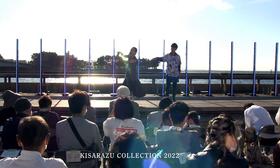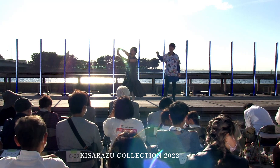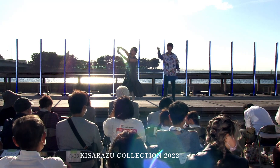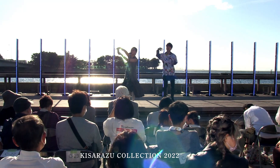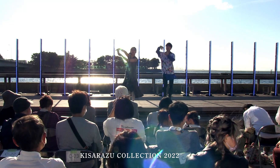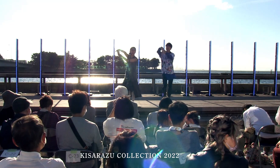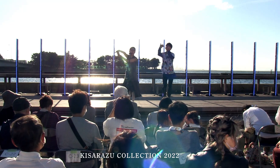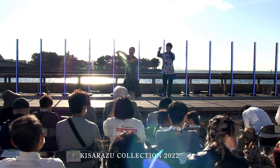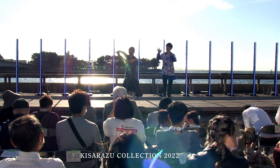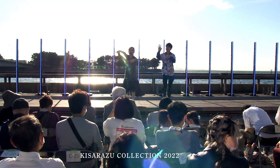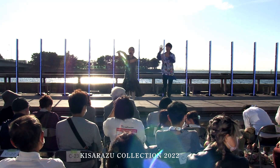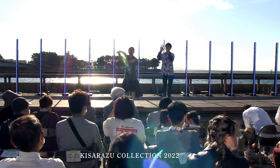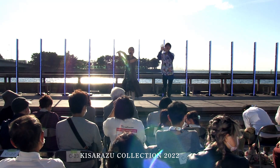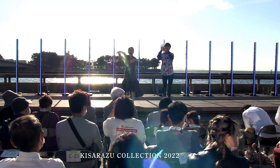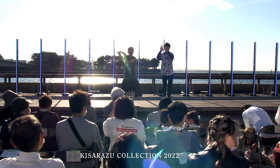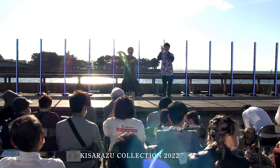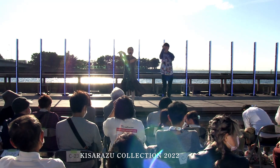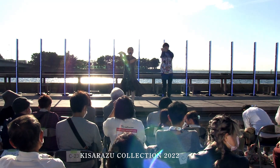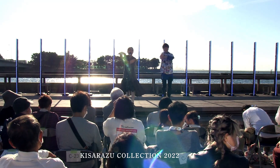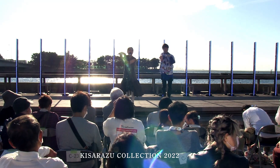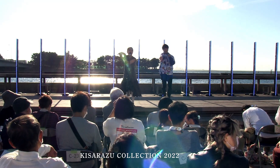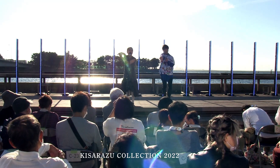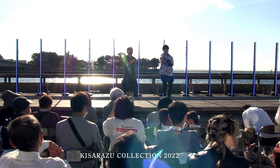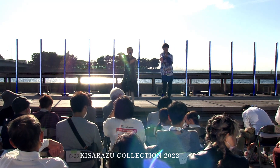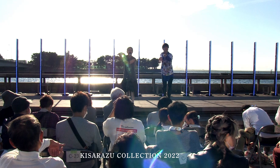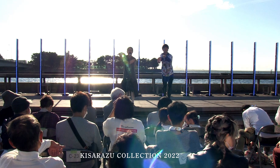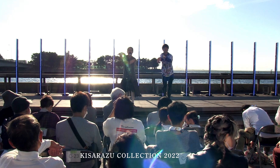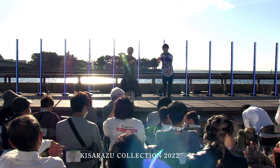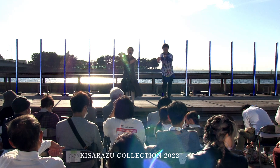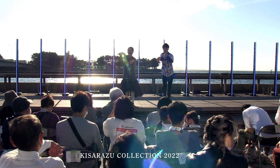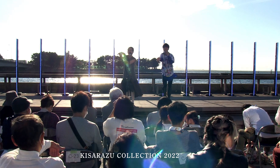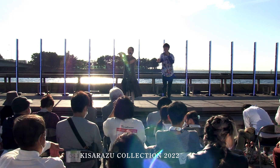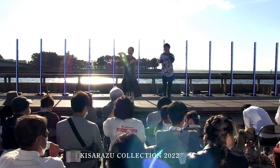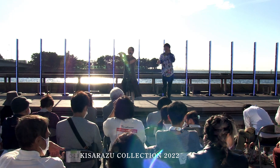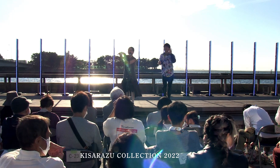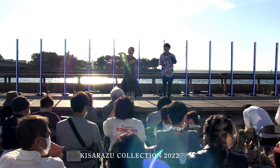立ってる方は手のひらを前でぐーっと押し出せる方を押し出してみて、